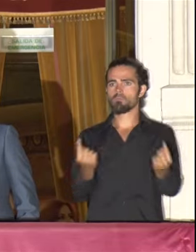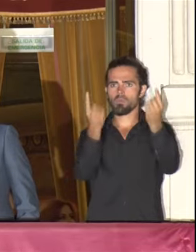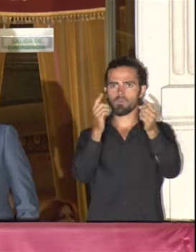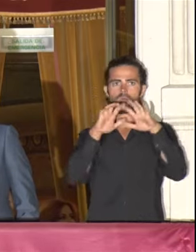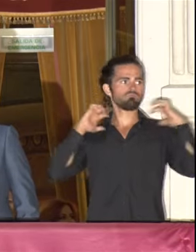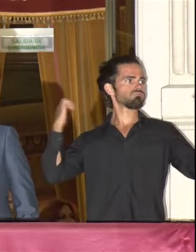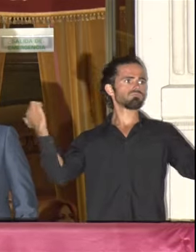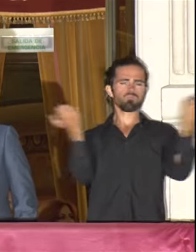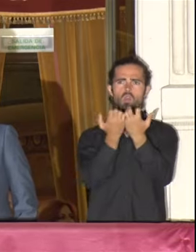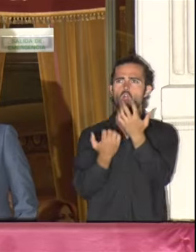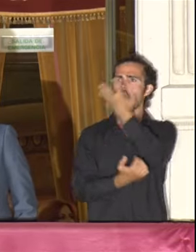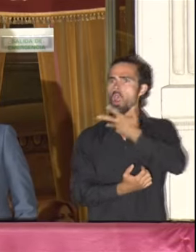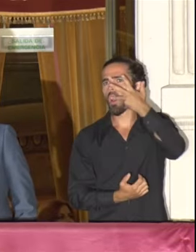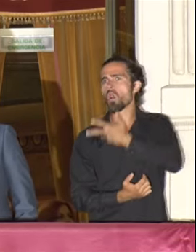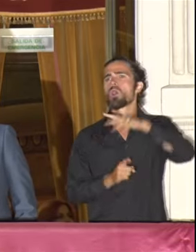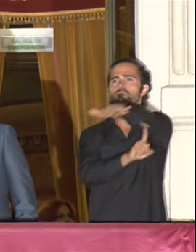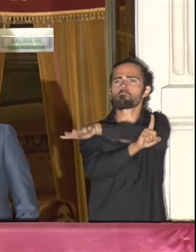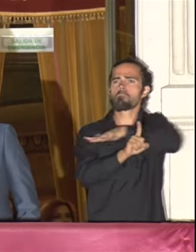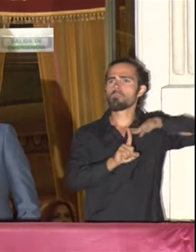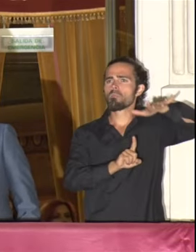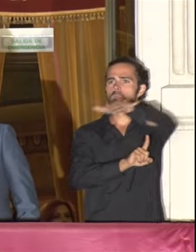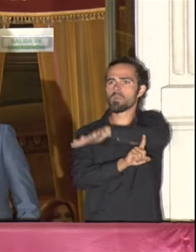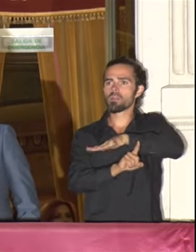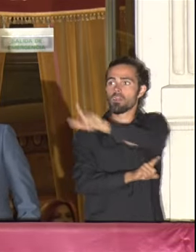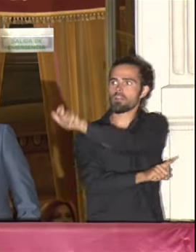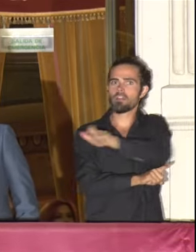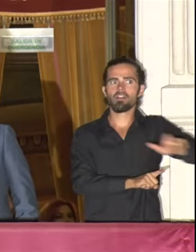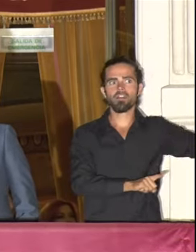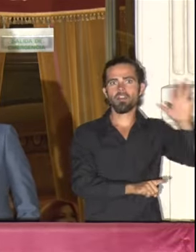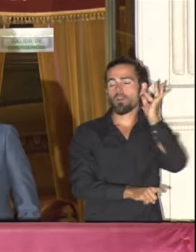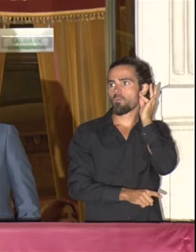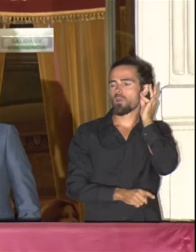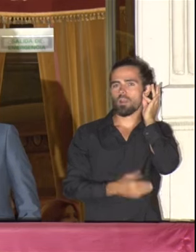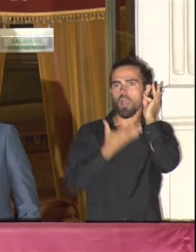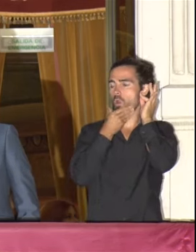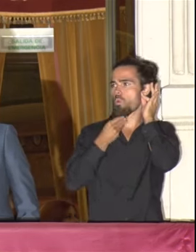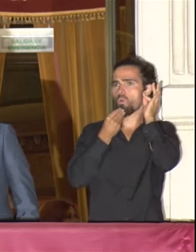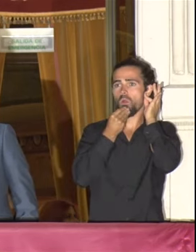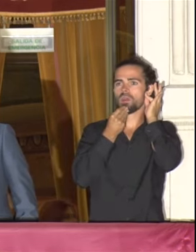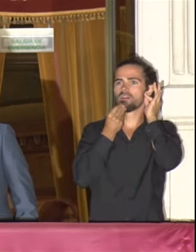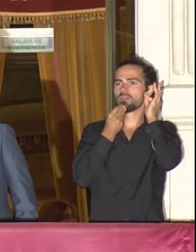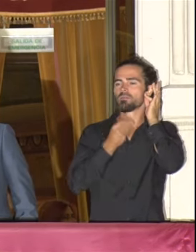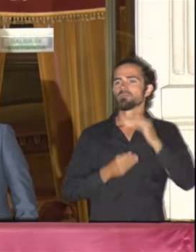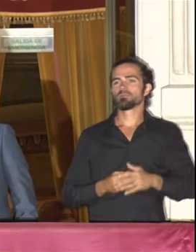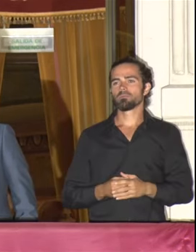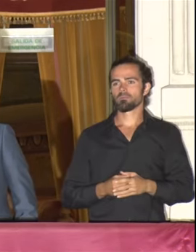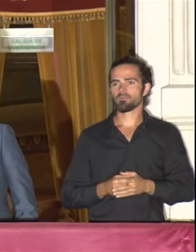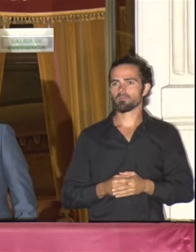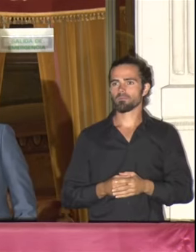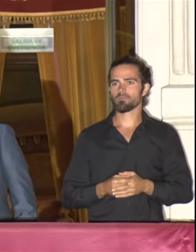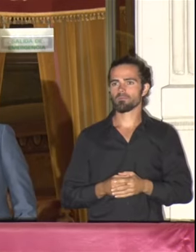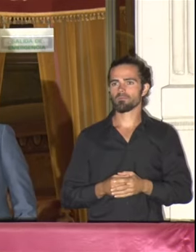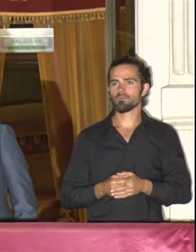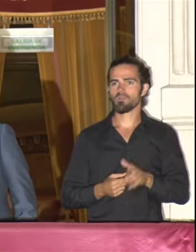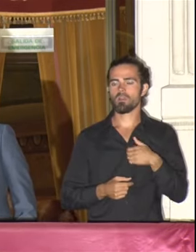el color, el ambiente, los guapas que van las mujeres a los toros. Y lo que más me llamó la